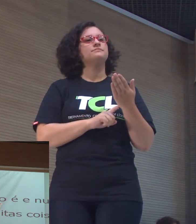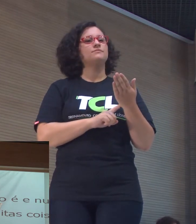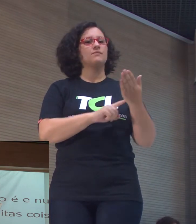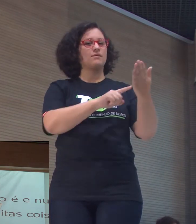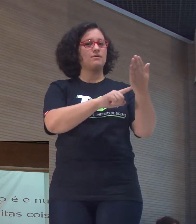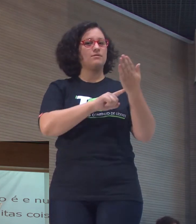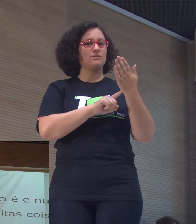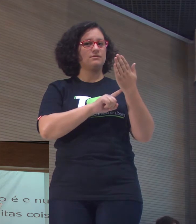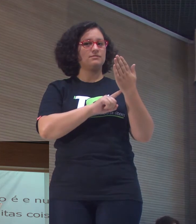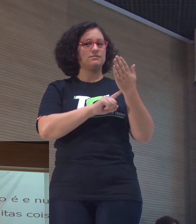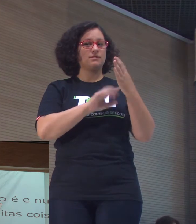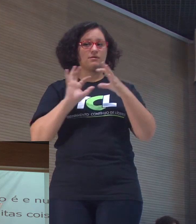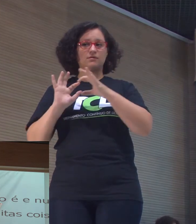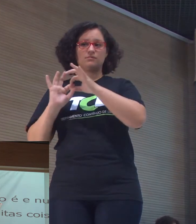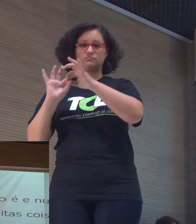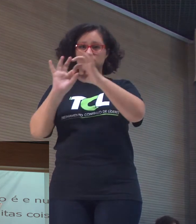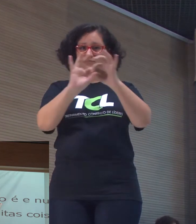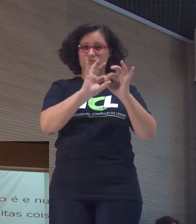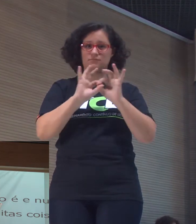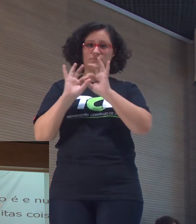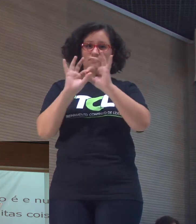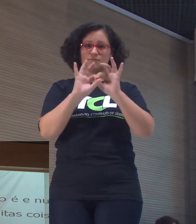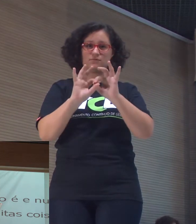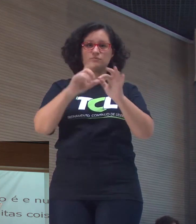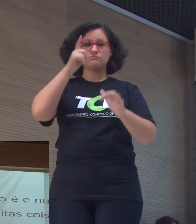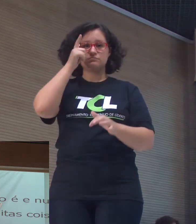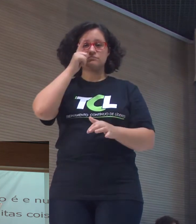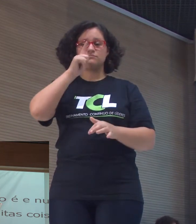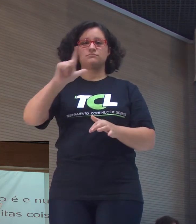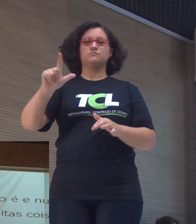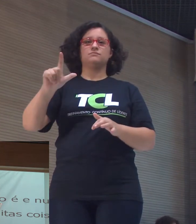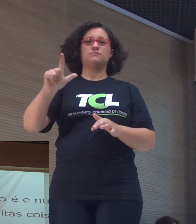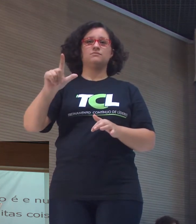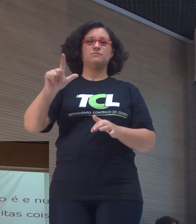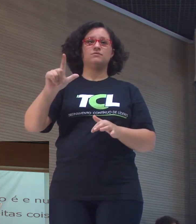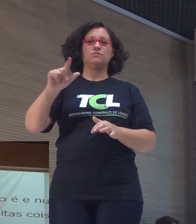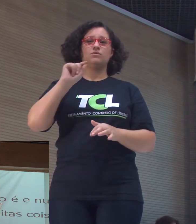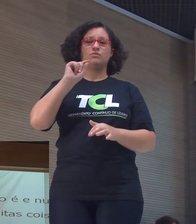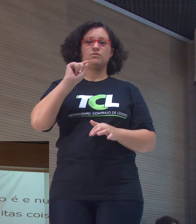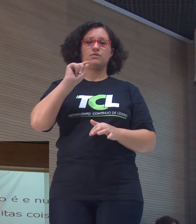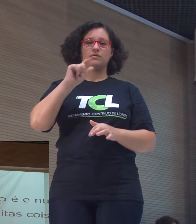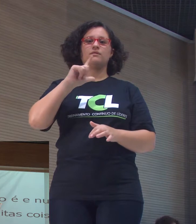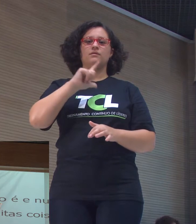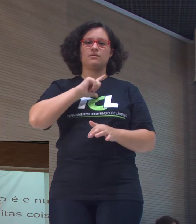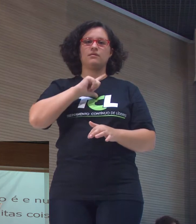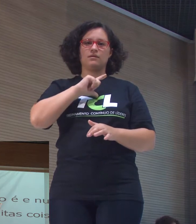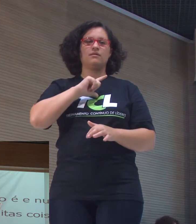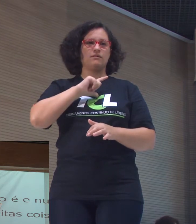nos revelar que essa unidade que foi conquistada, ela foi atacada.